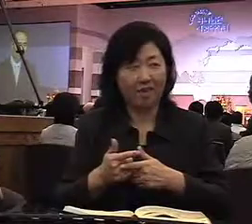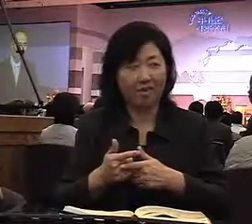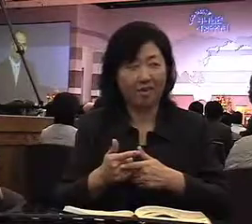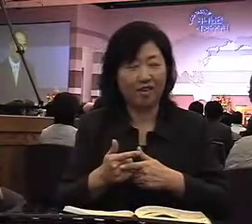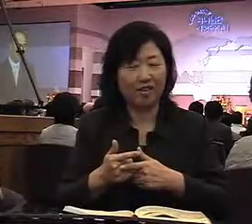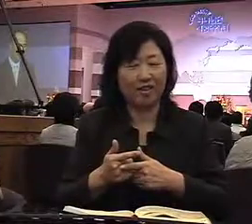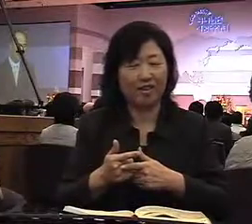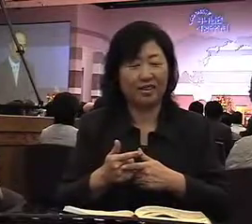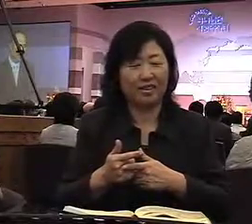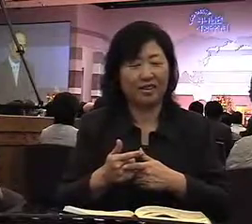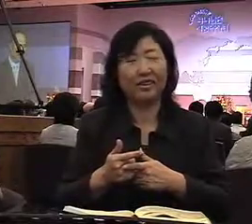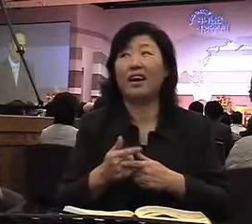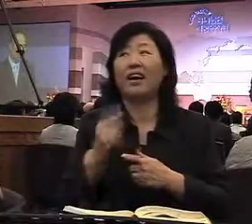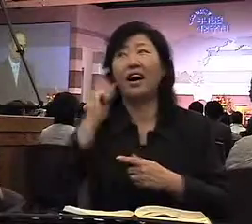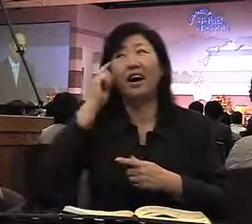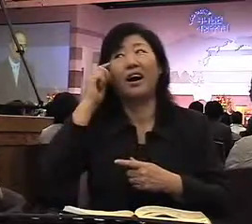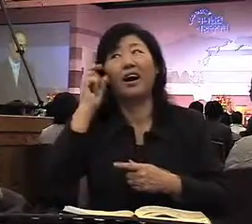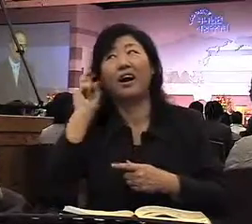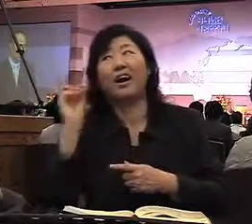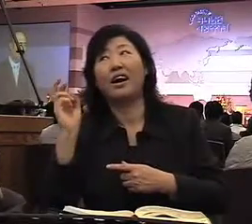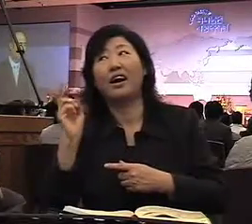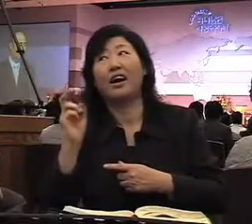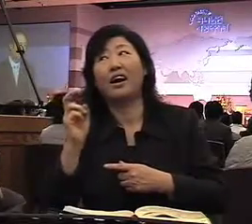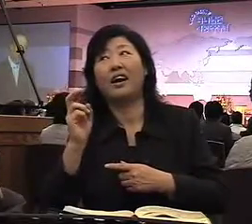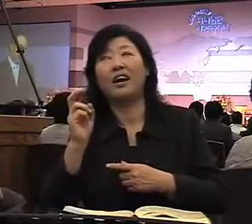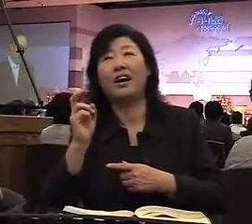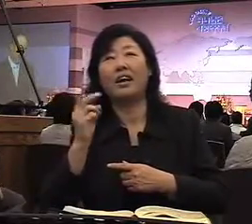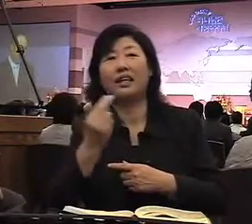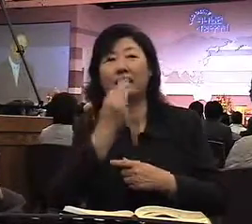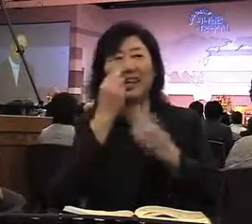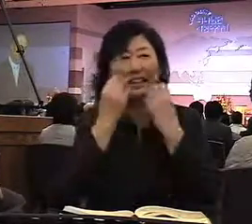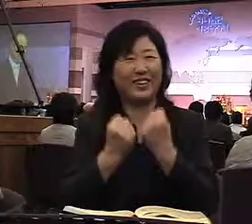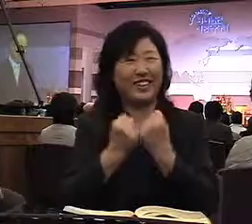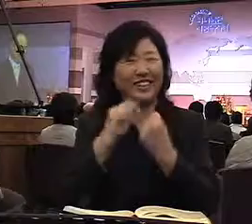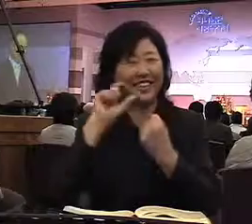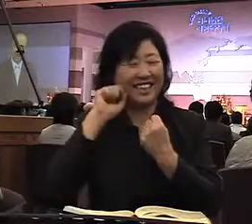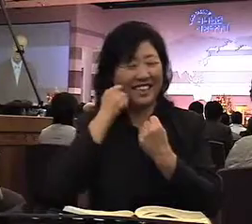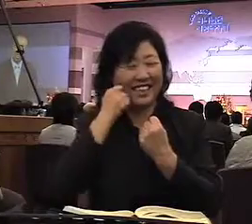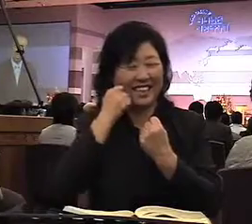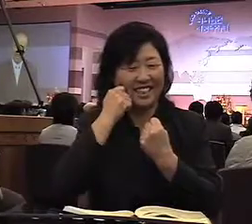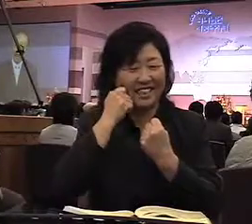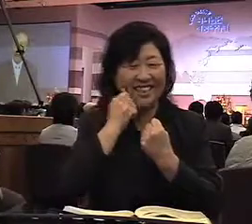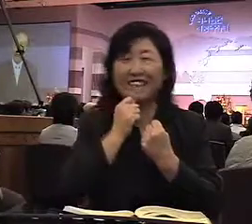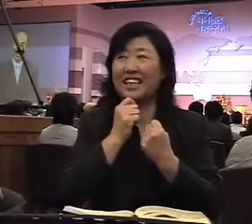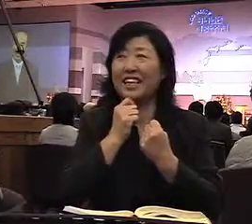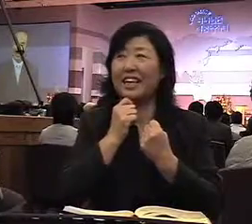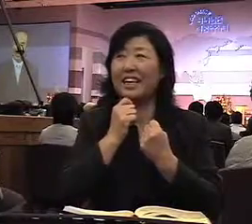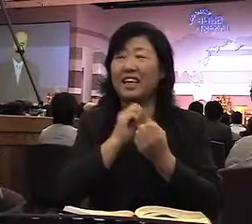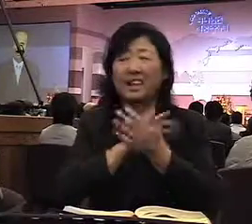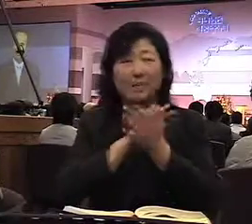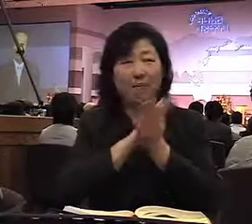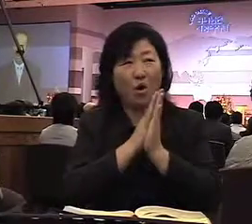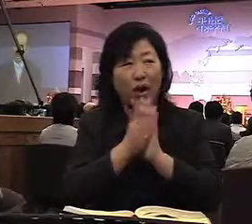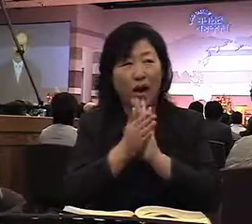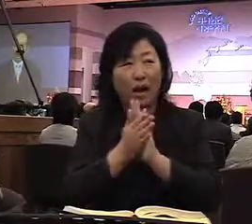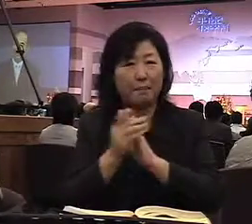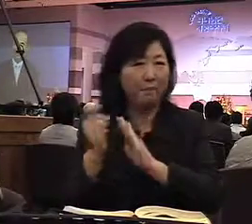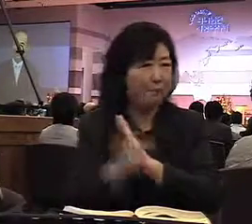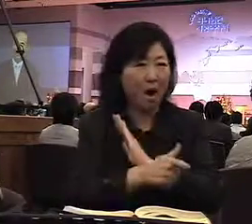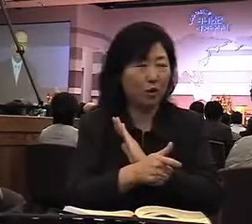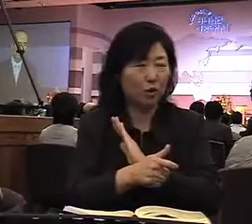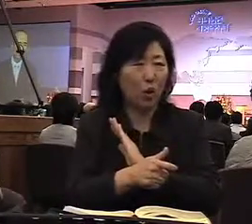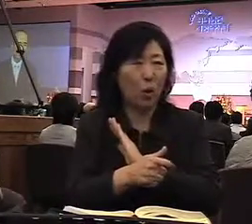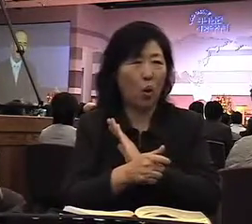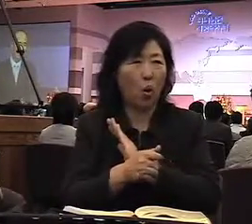모르시면 아마 이 생존이 어려울 겁니다. 그렇죠? 변화, 속도,